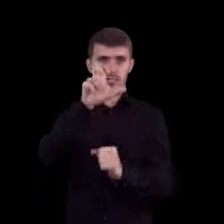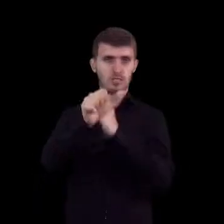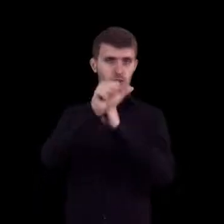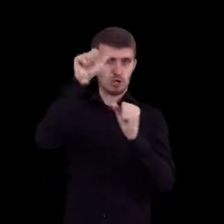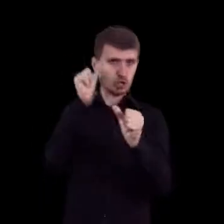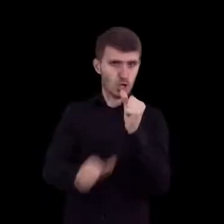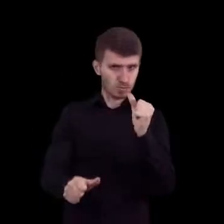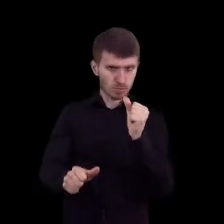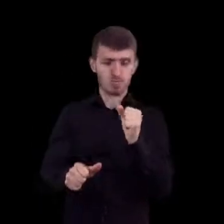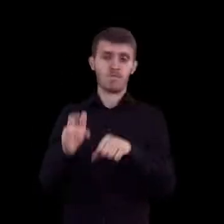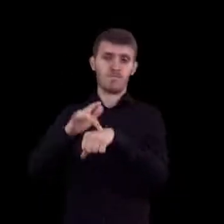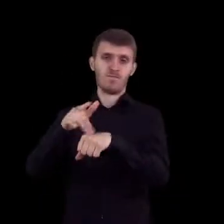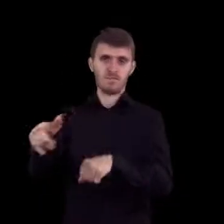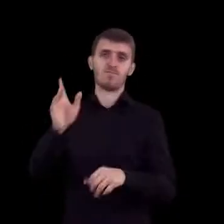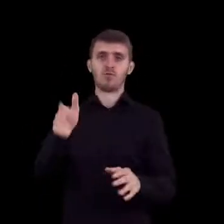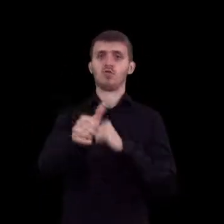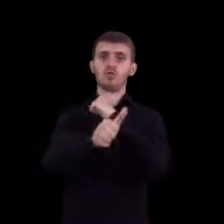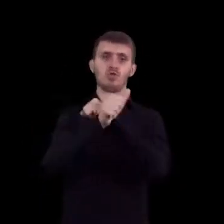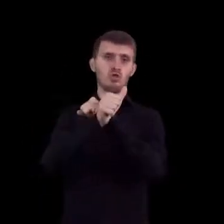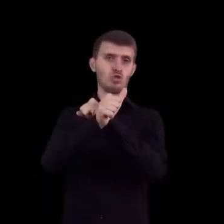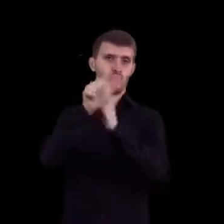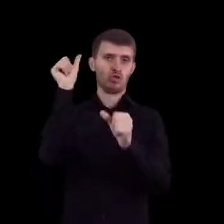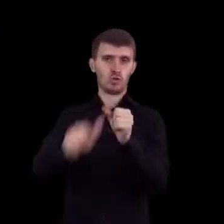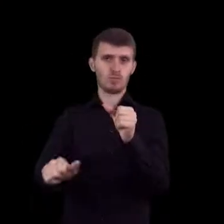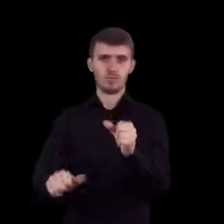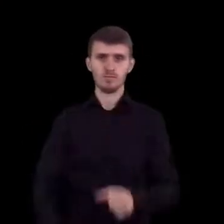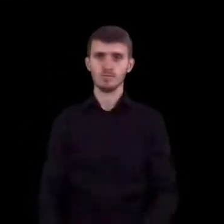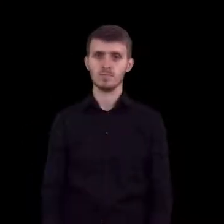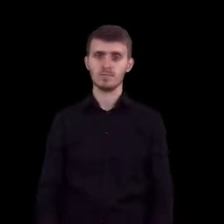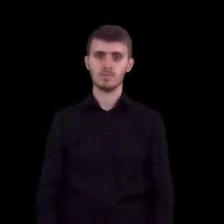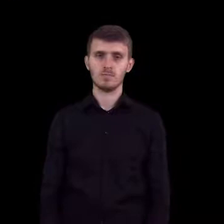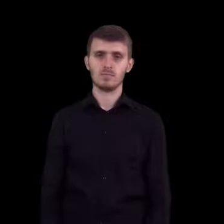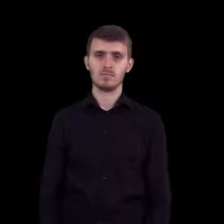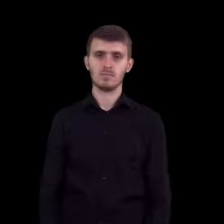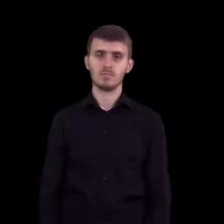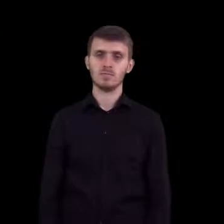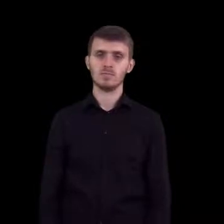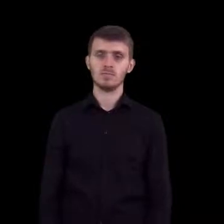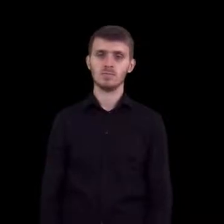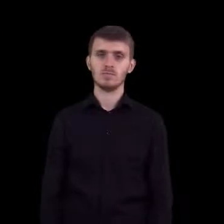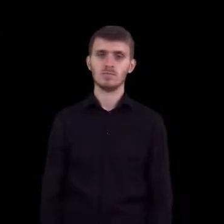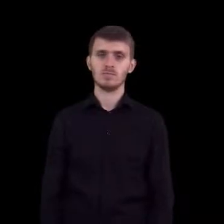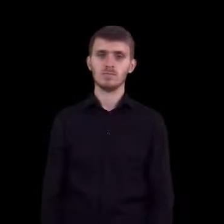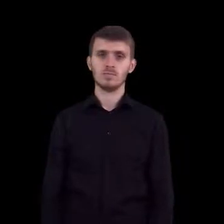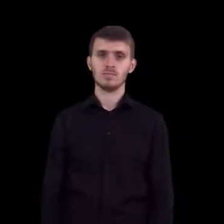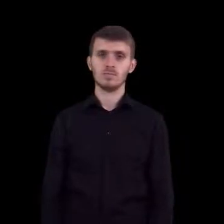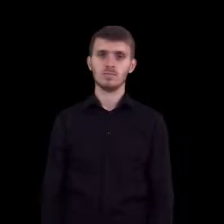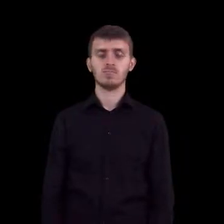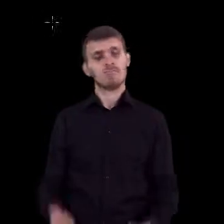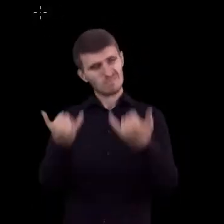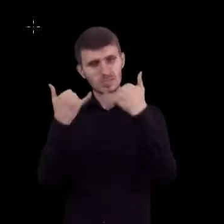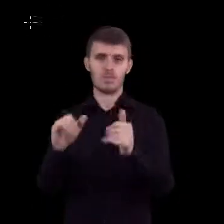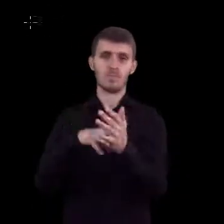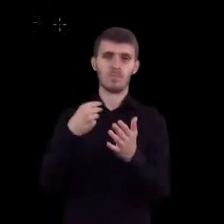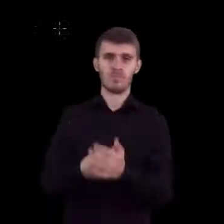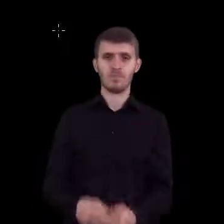1/6 razy 360 stopni to 60 stopni. Zróbmy inny